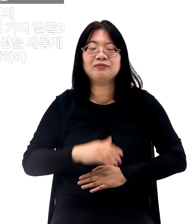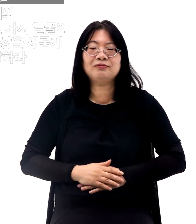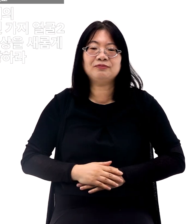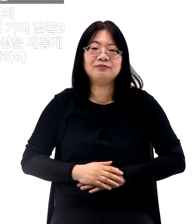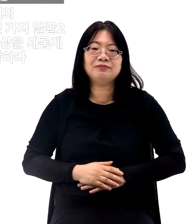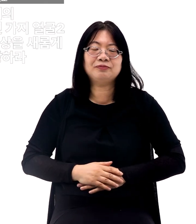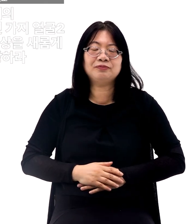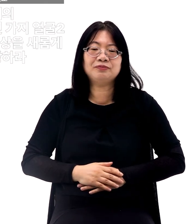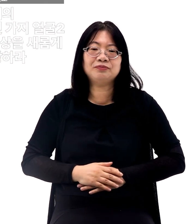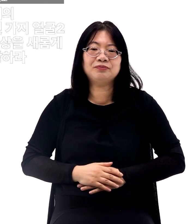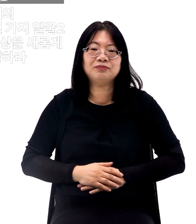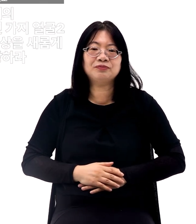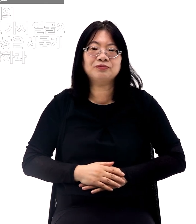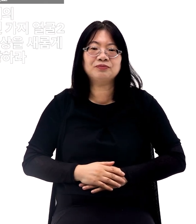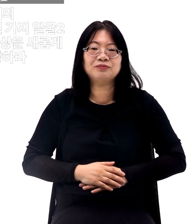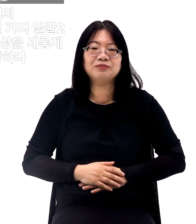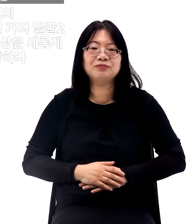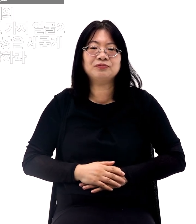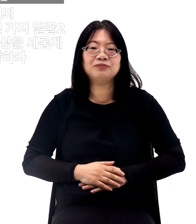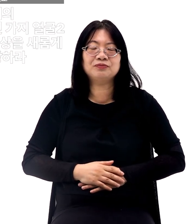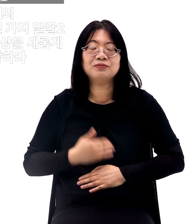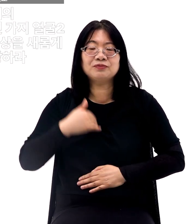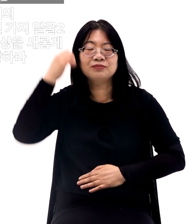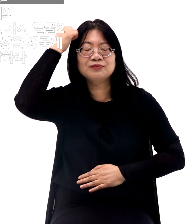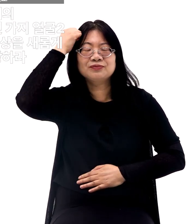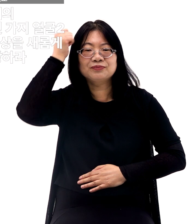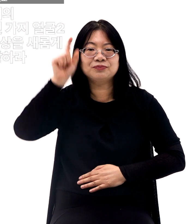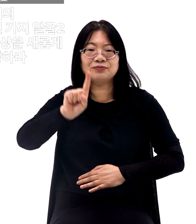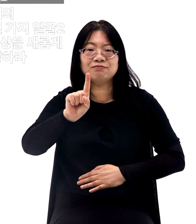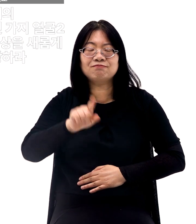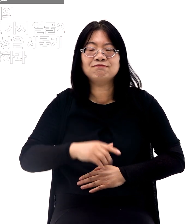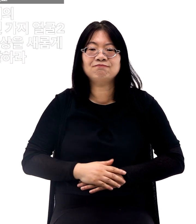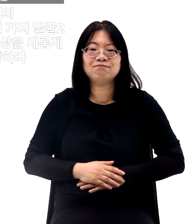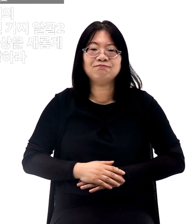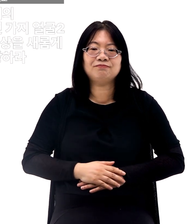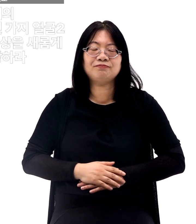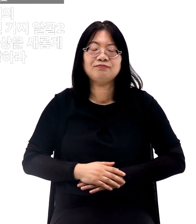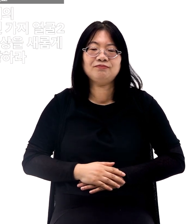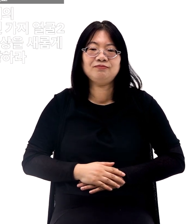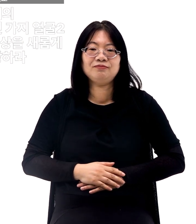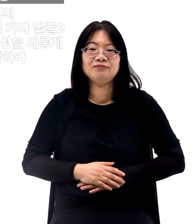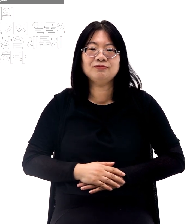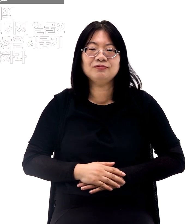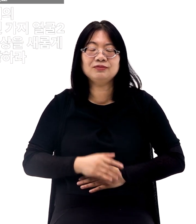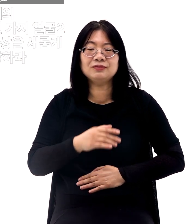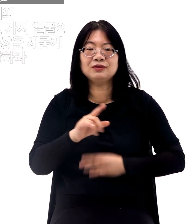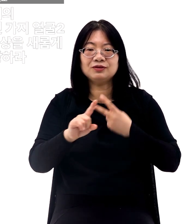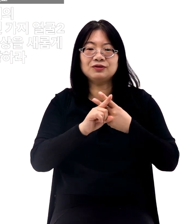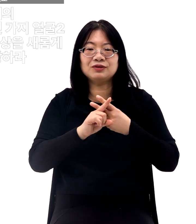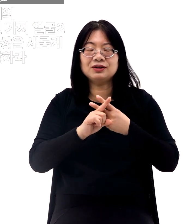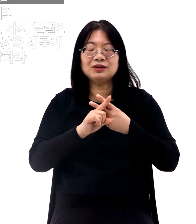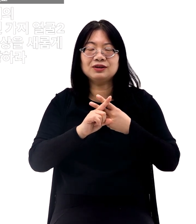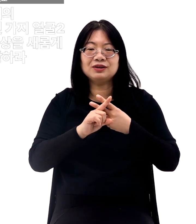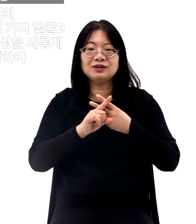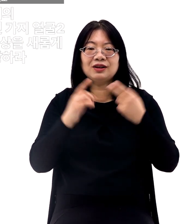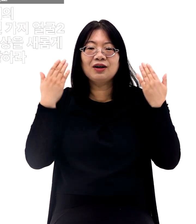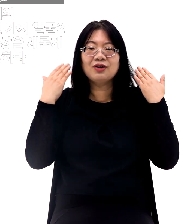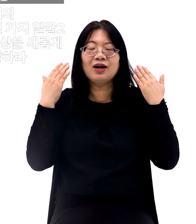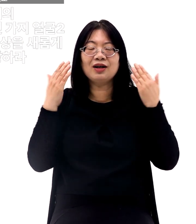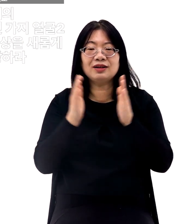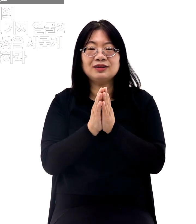있지 않습니까? 저도 기억이 나요. 저는 중학교 때까지는